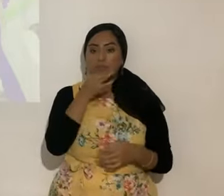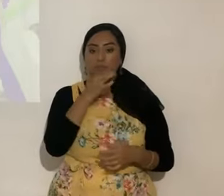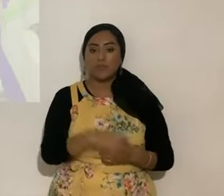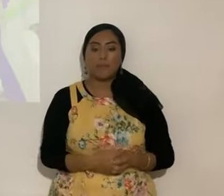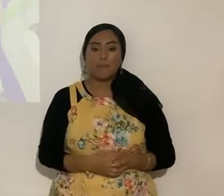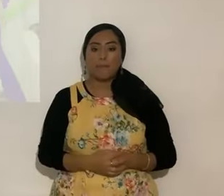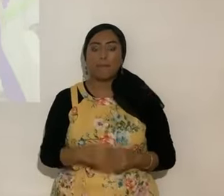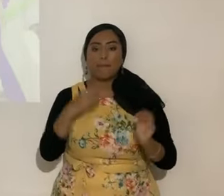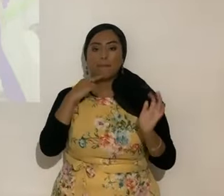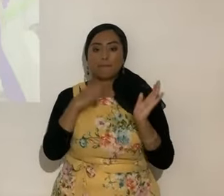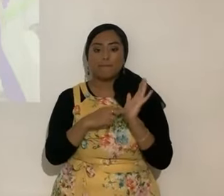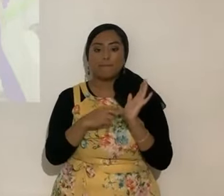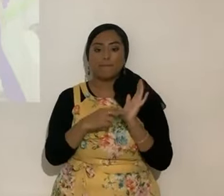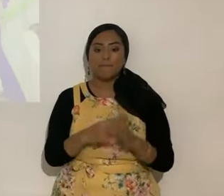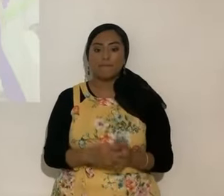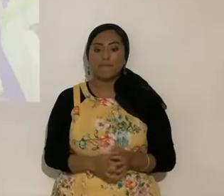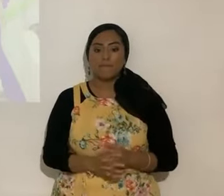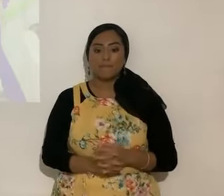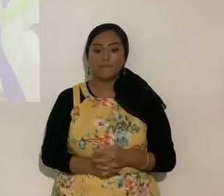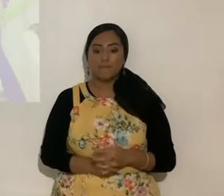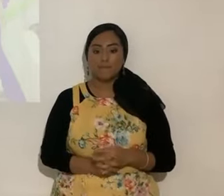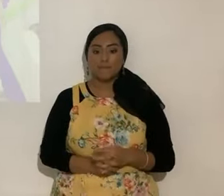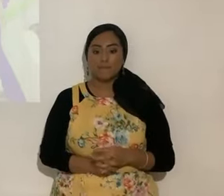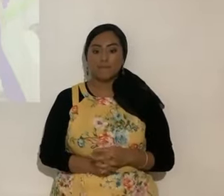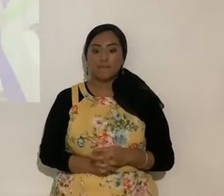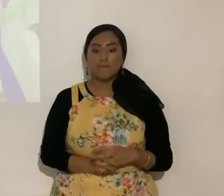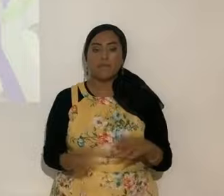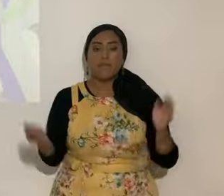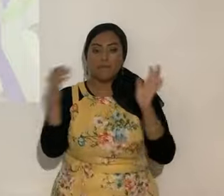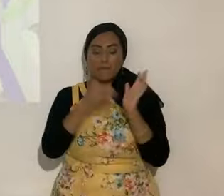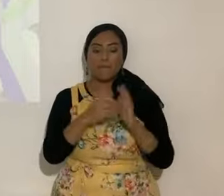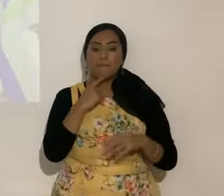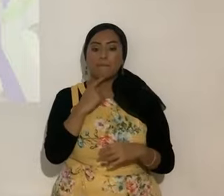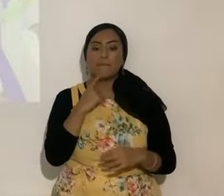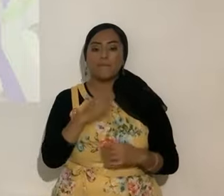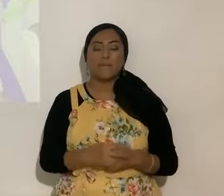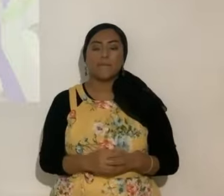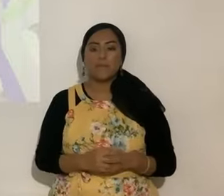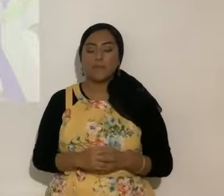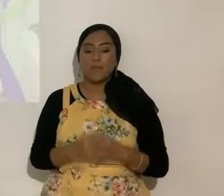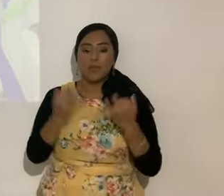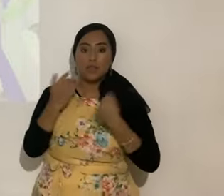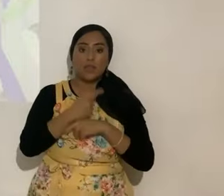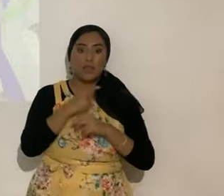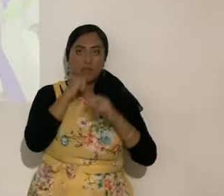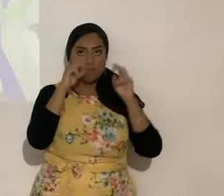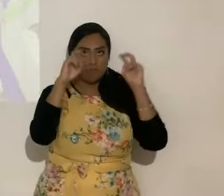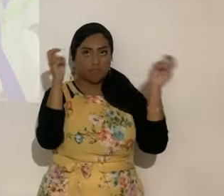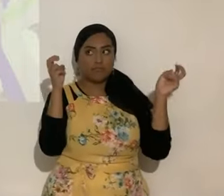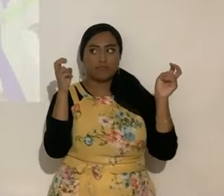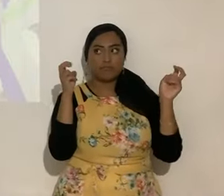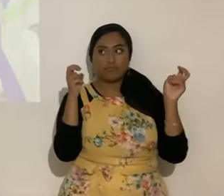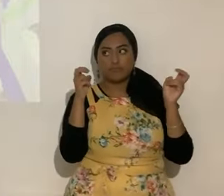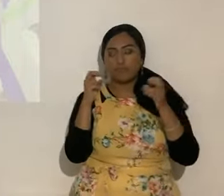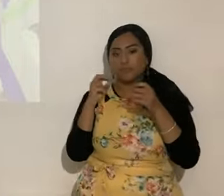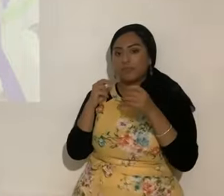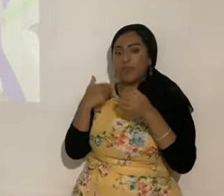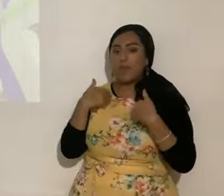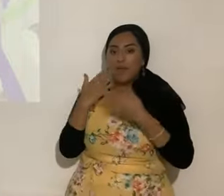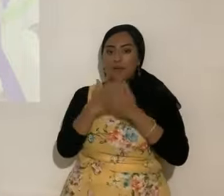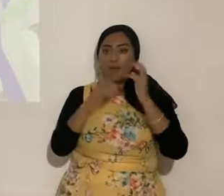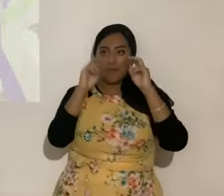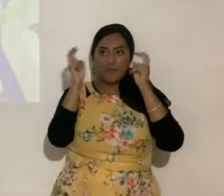pero vayan anotando los conceptos. Voy a volver a repetir, es importante, porque ese no es un tema de evangelización. Hay